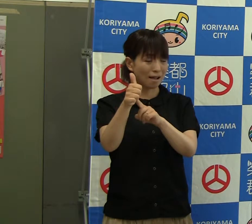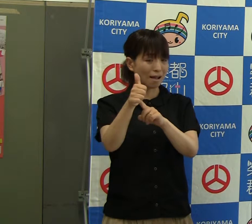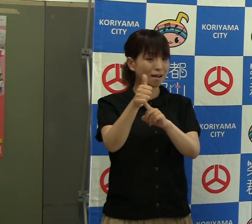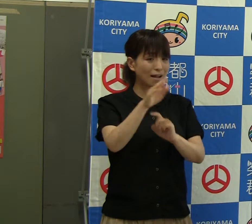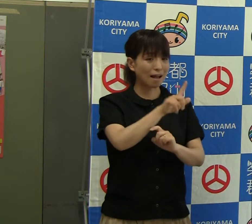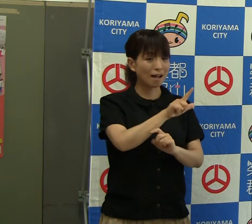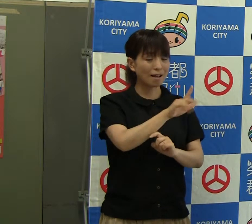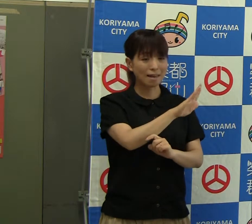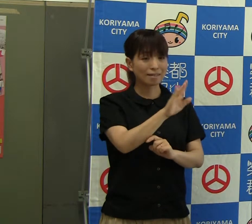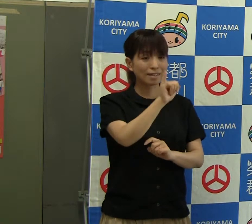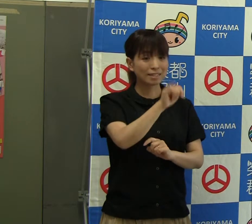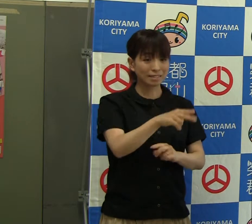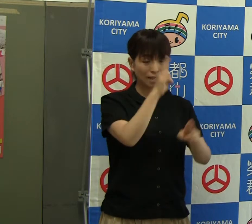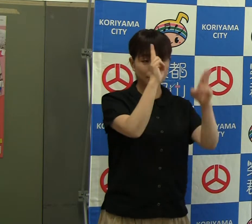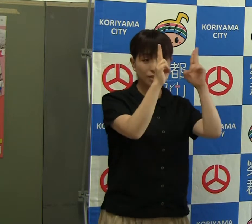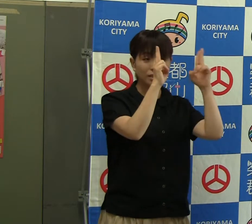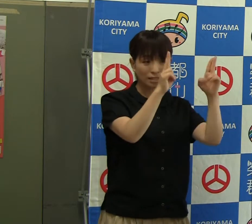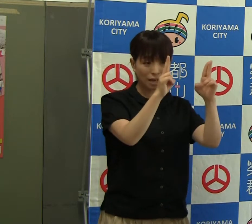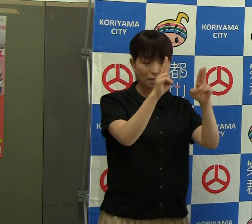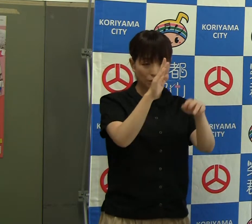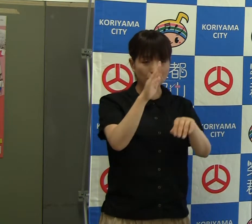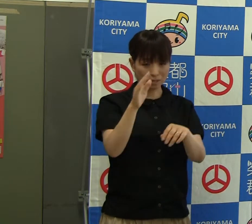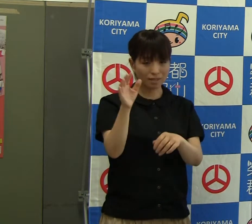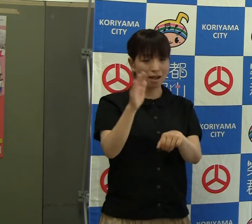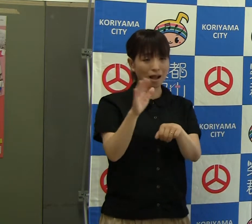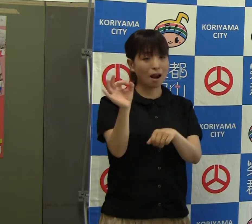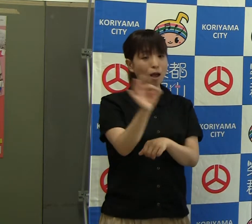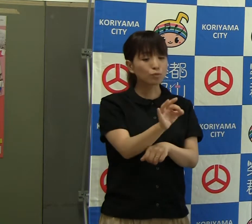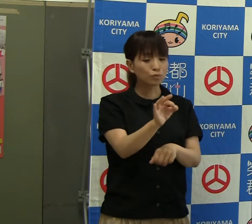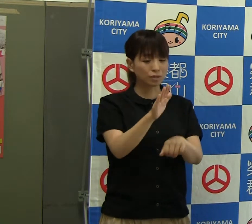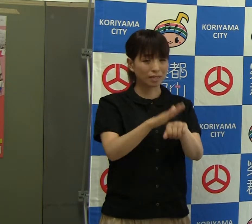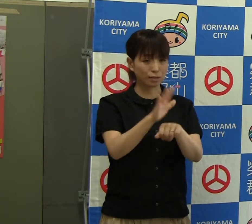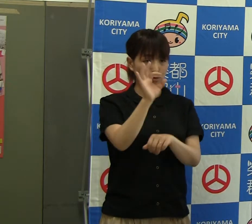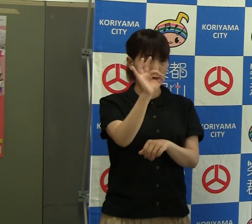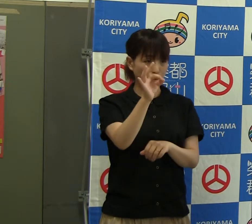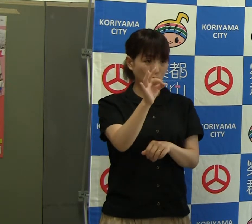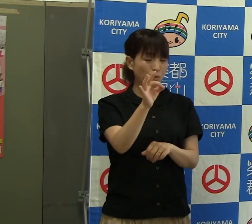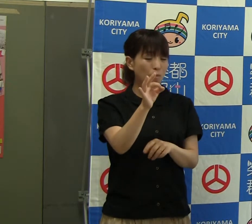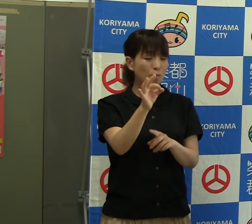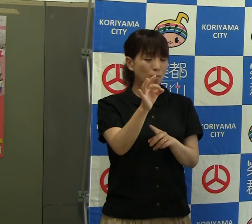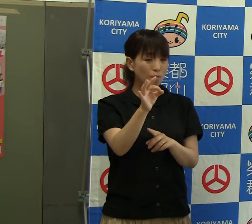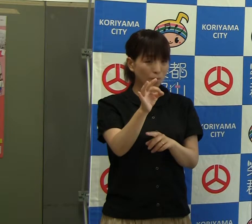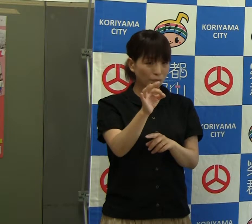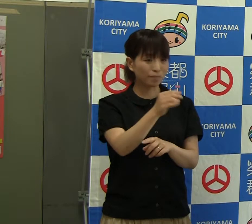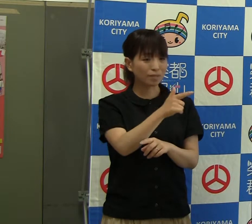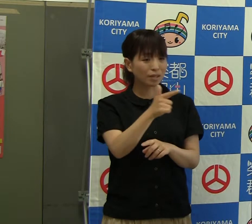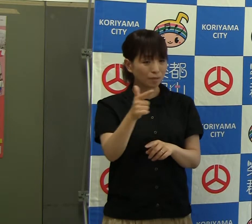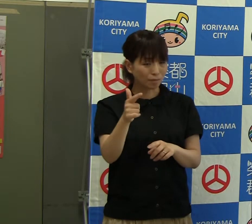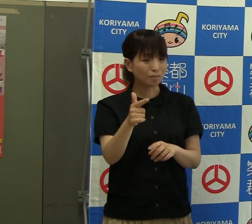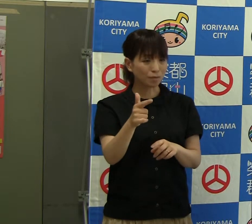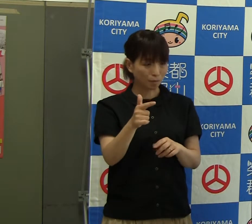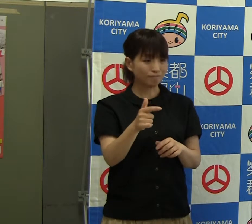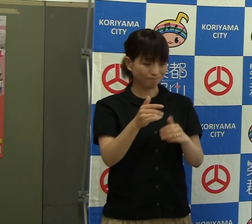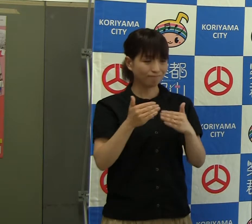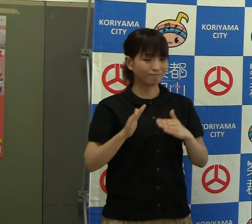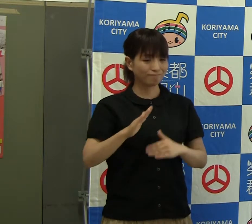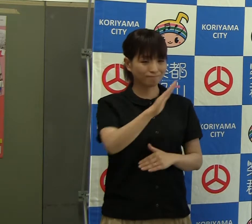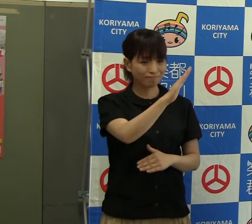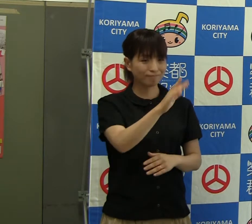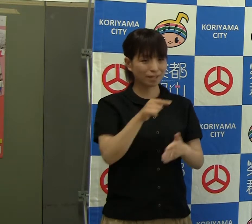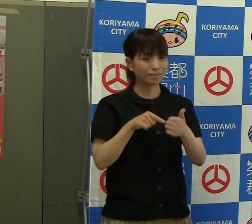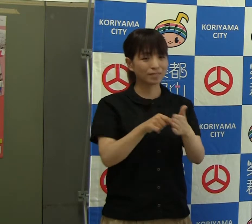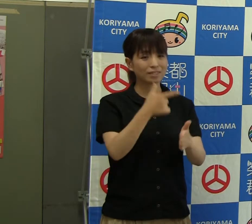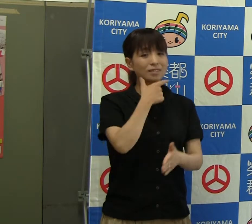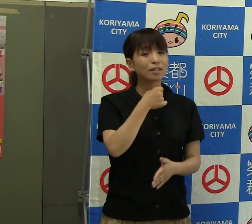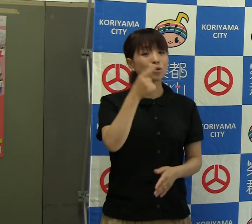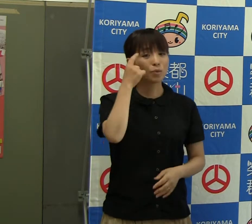手数料に対する助成も実施しまして、創業の活性化に努めてまいりたいと存じます。